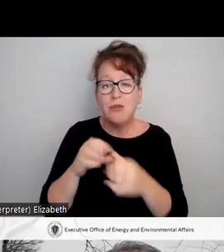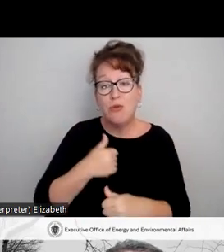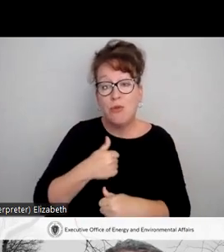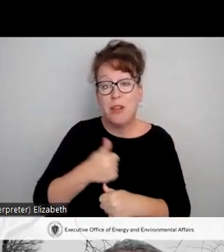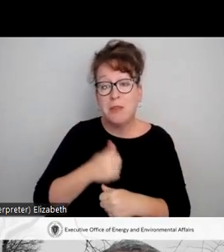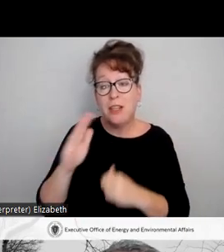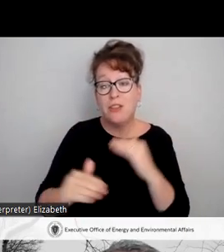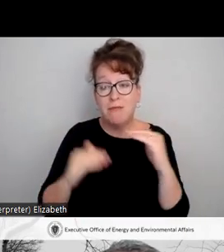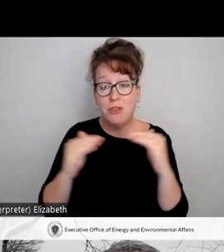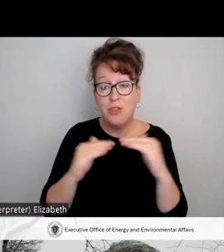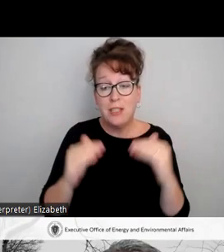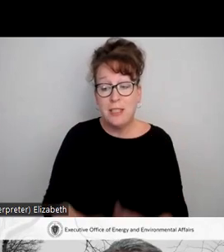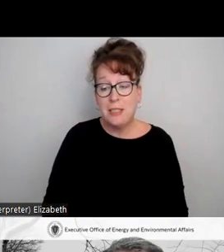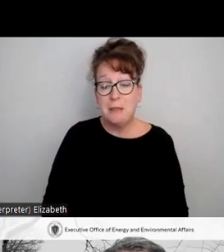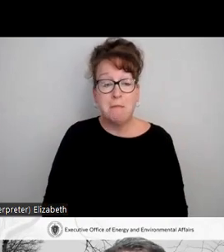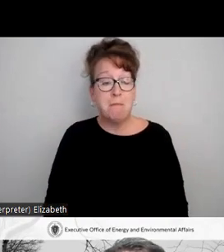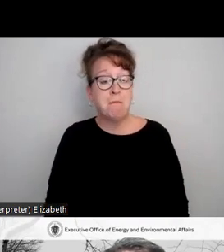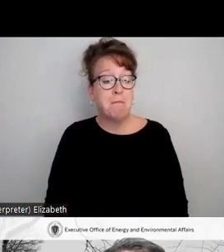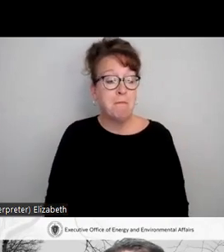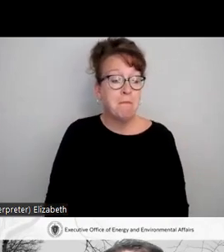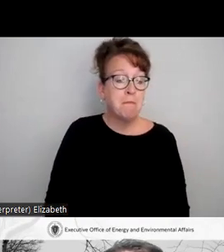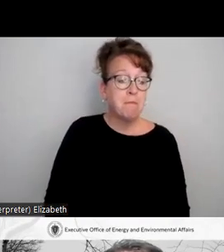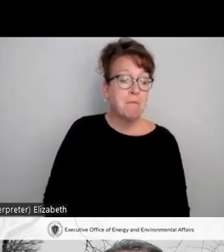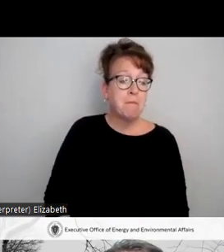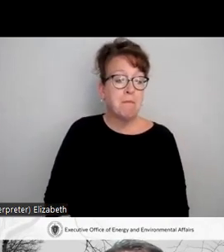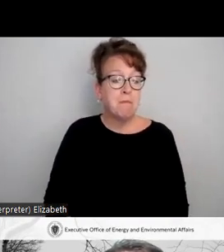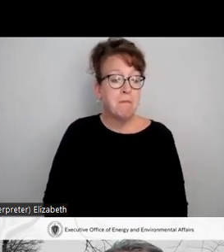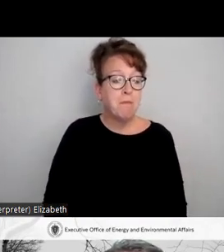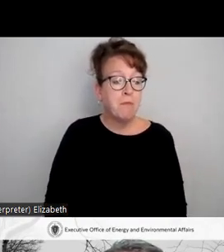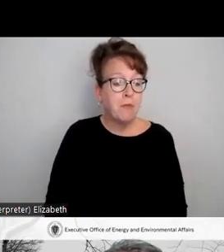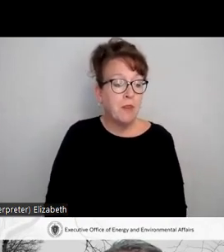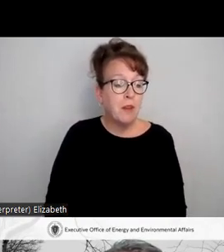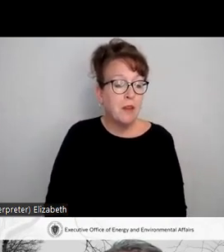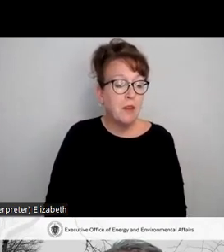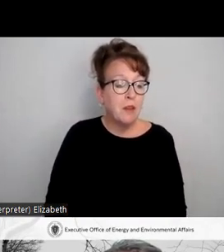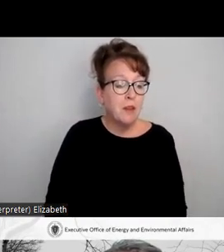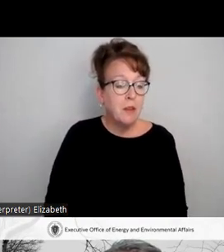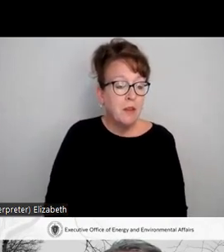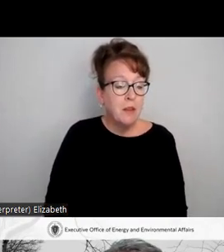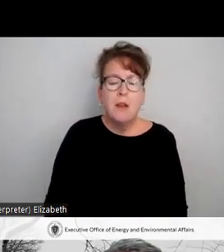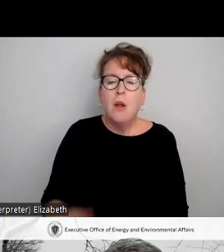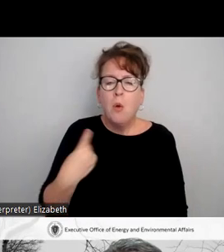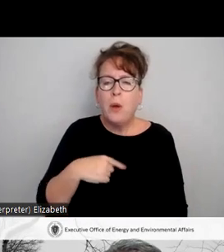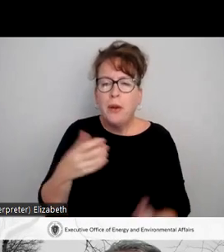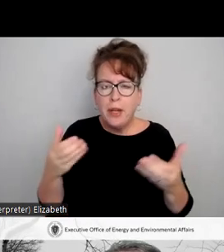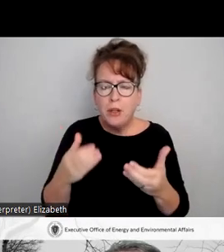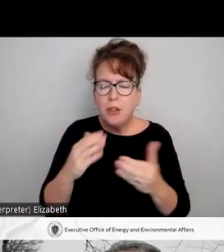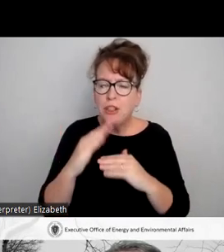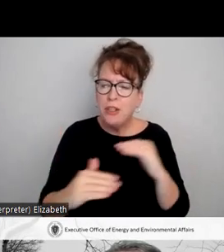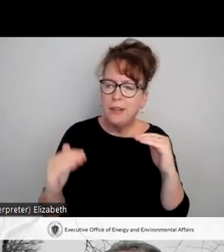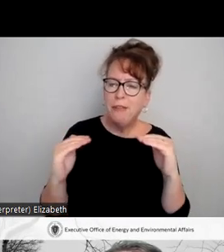algo que es clave Así que algo para para